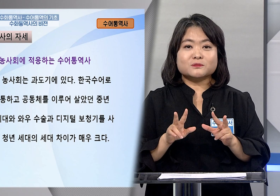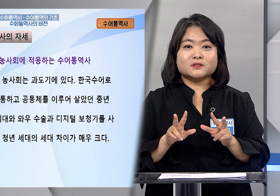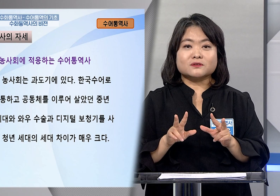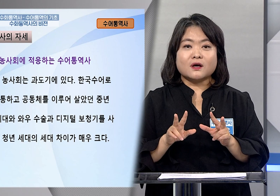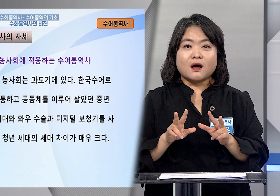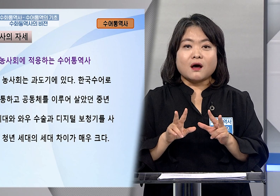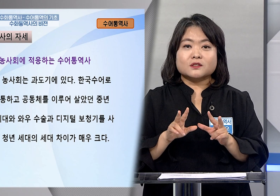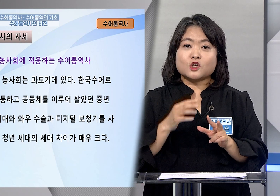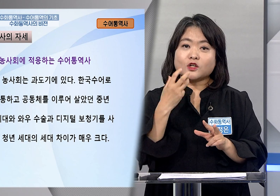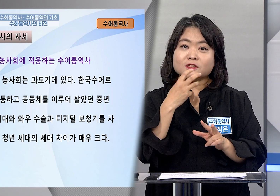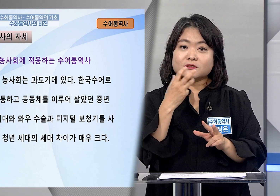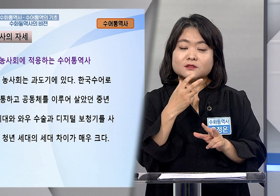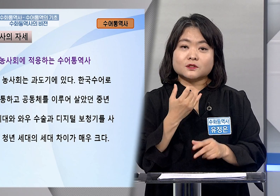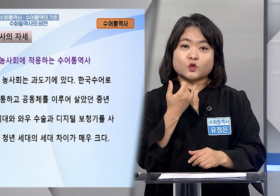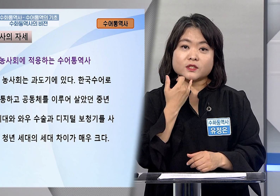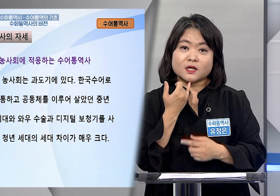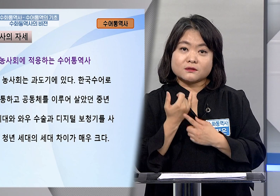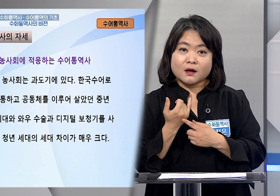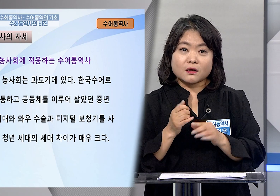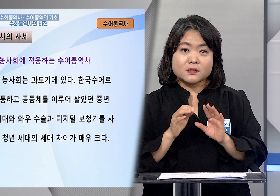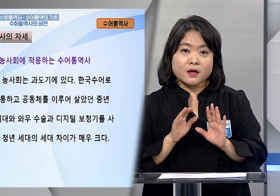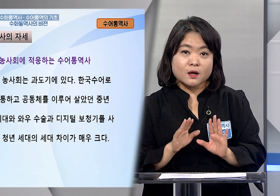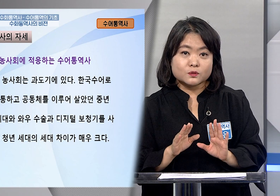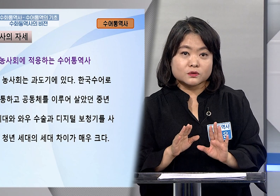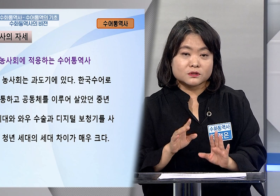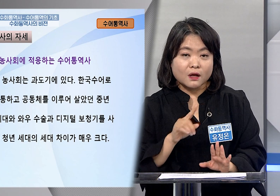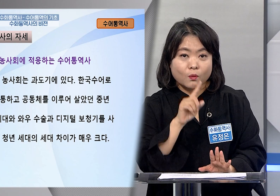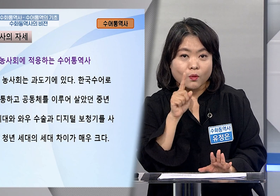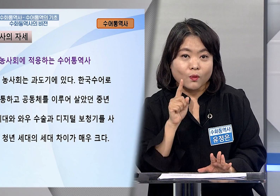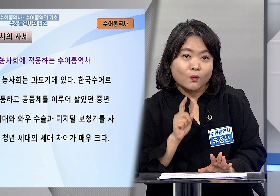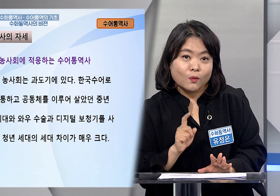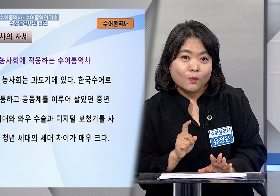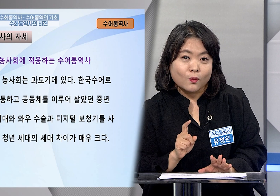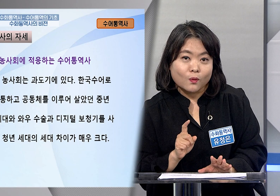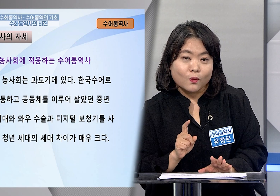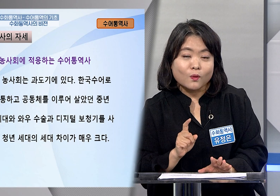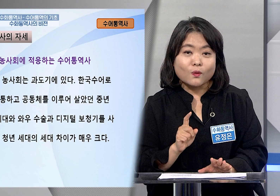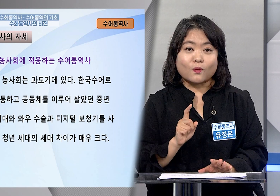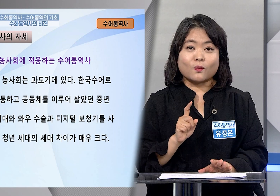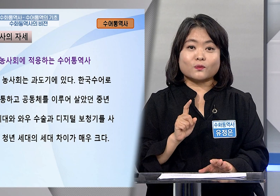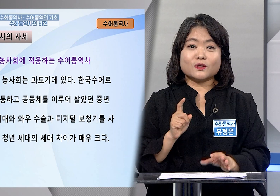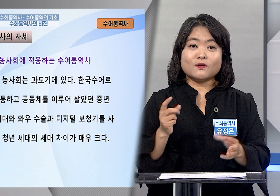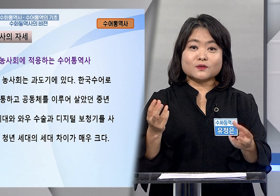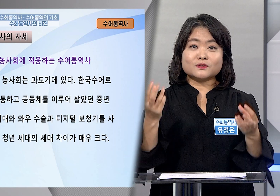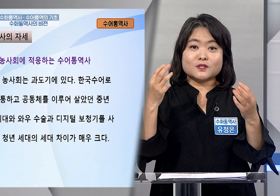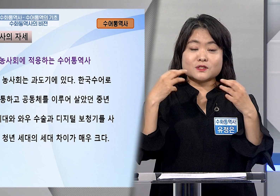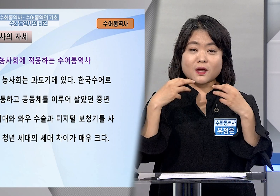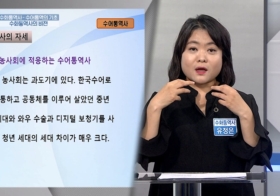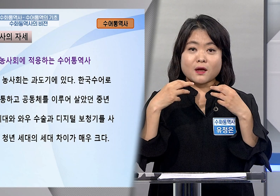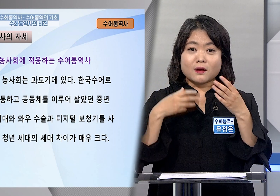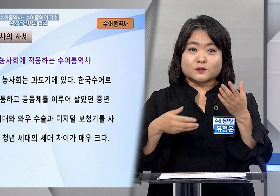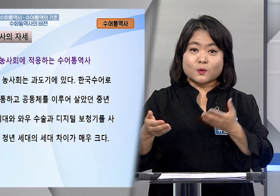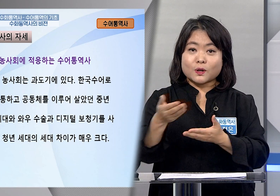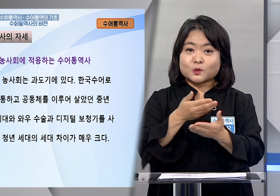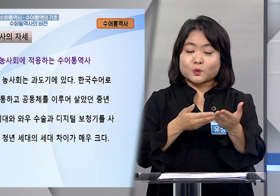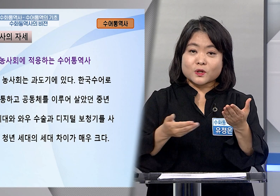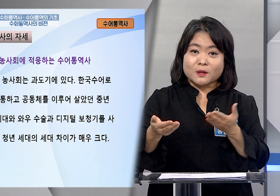지금은 청인들은 괜찮다가 사양으로 쓴다고? 이런 것들이 이제 서로가 소통이